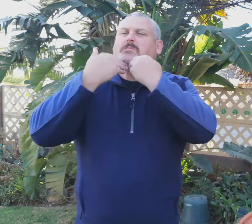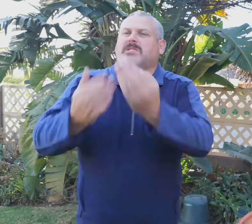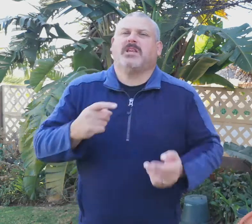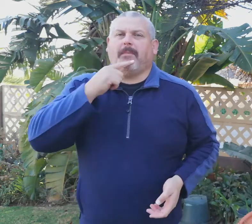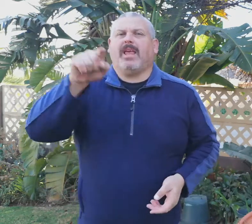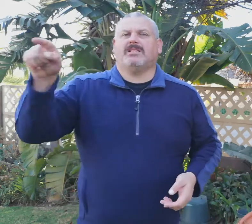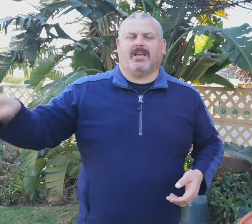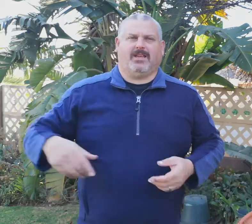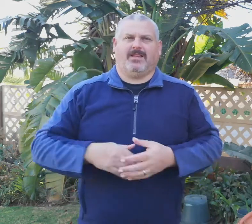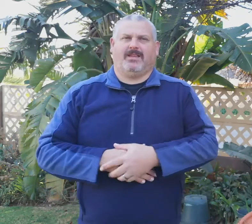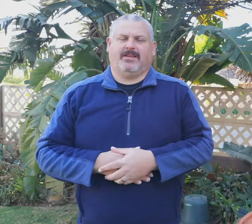Wat mensen.